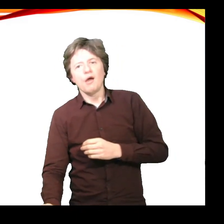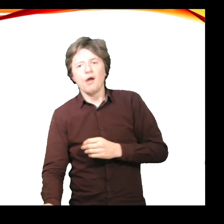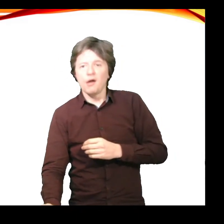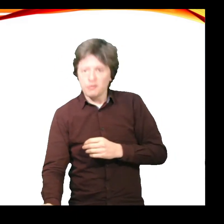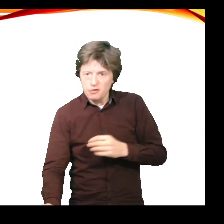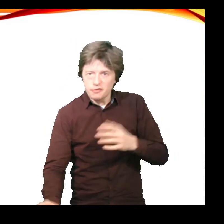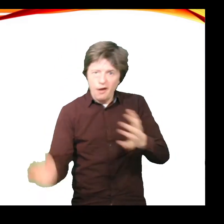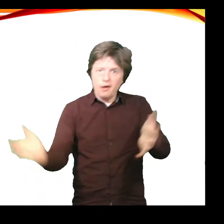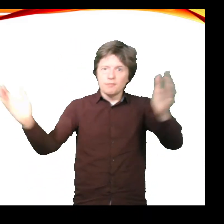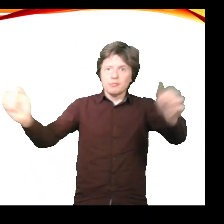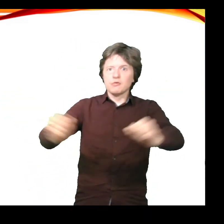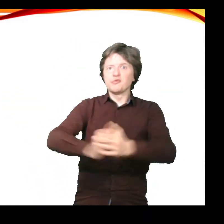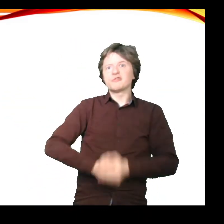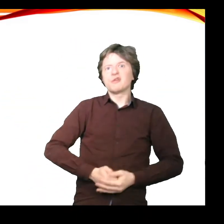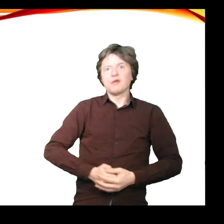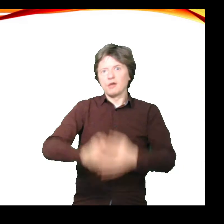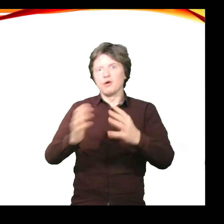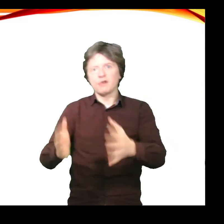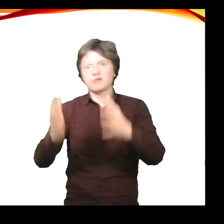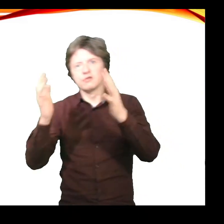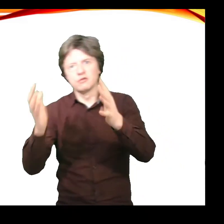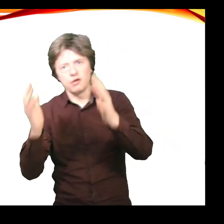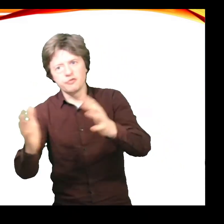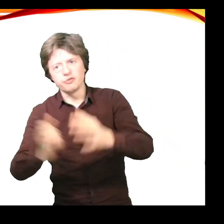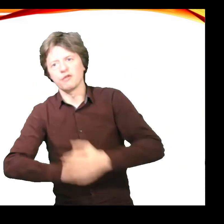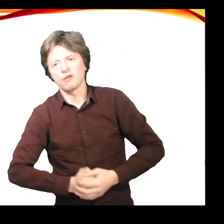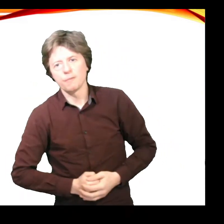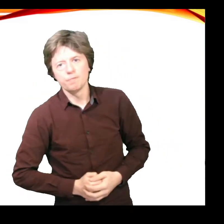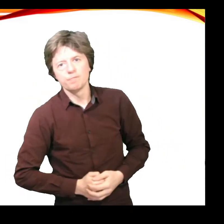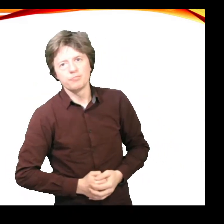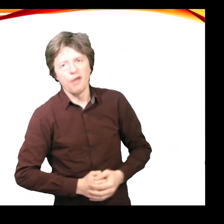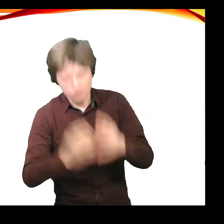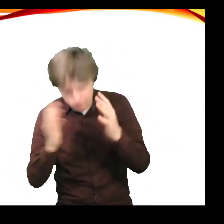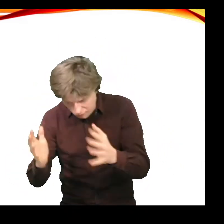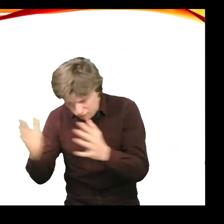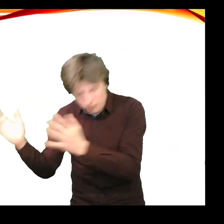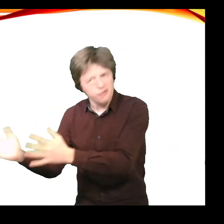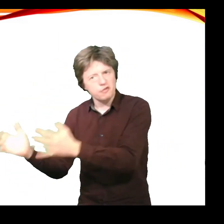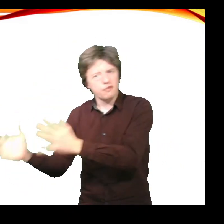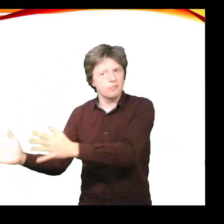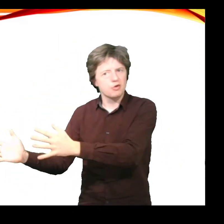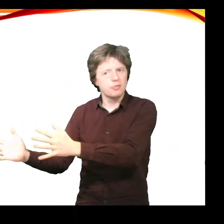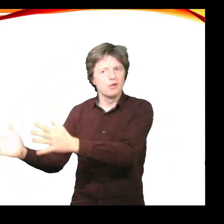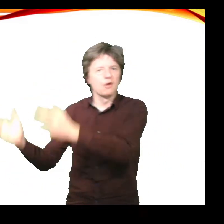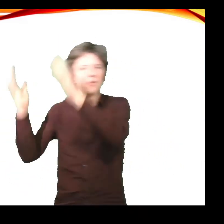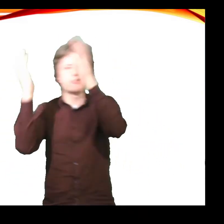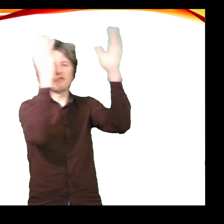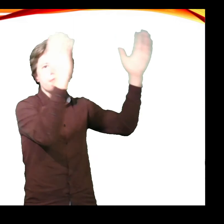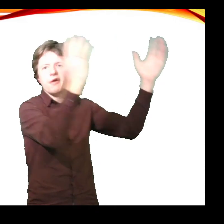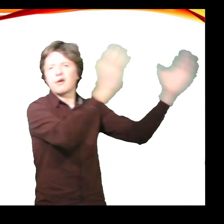En ik wil je vandaag... voorstellen aan Johannes de Influencer. Hij was eerst visser van beroep, maar toen werd hij